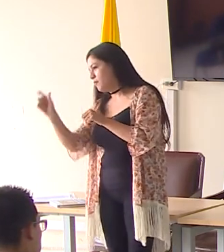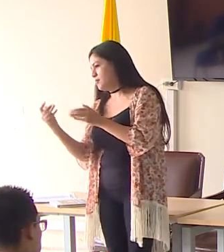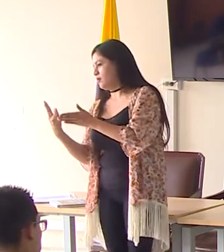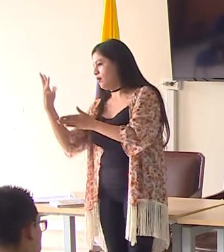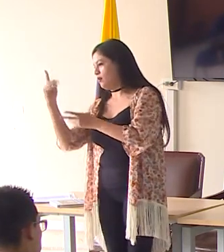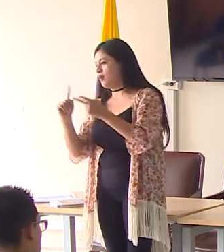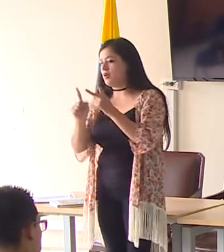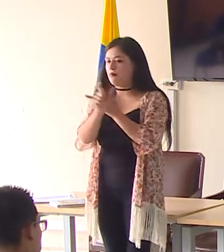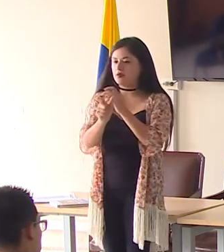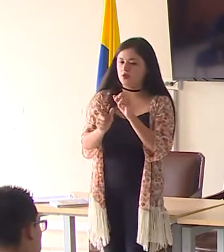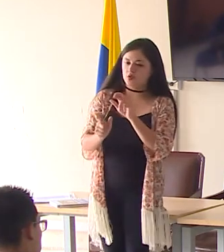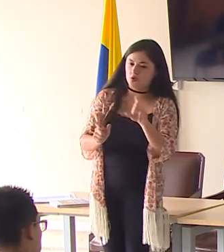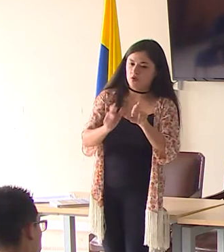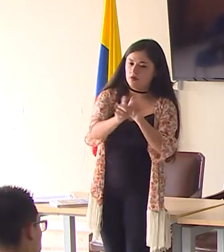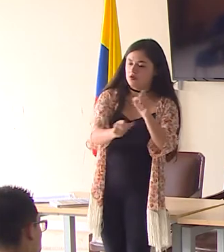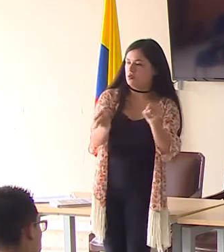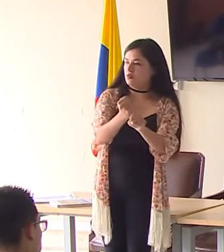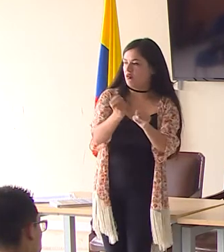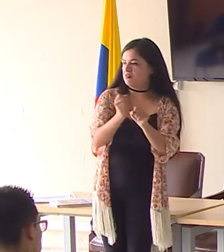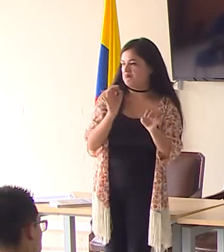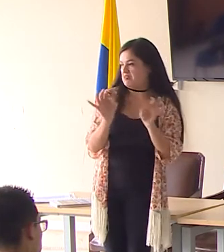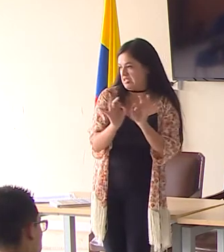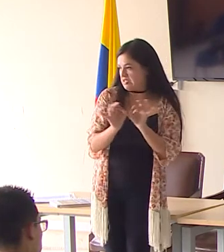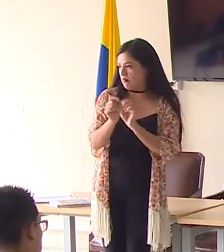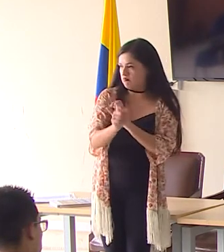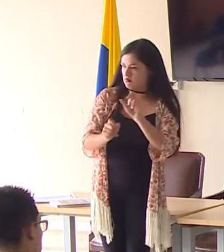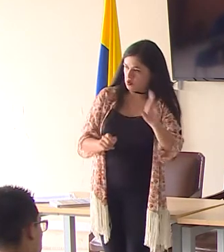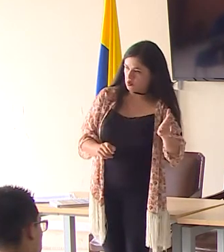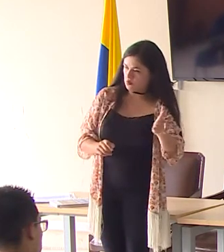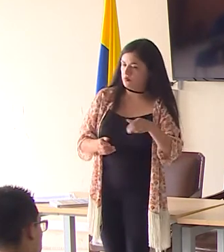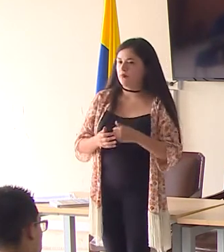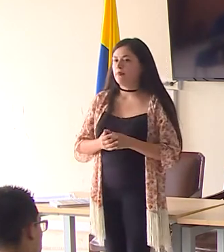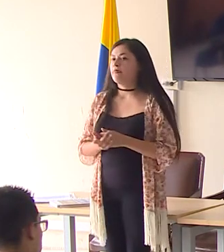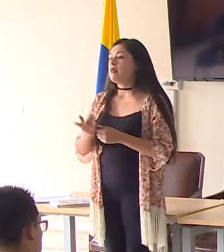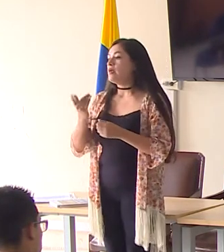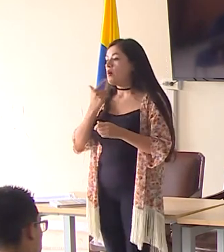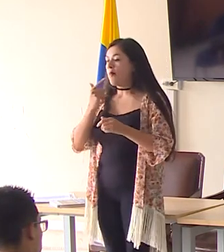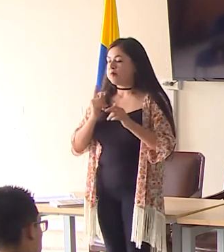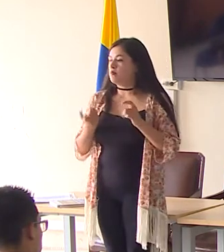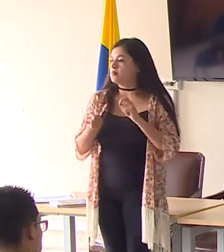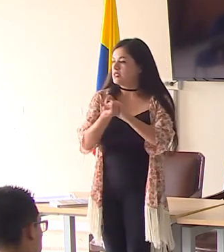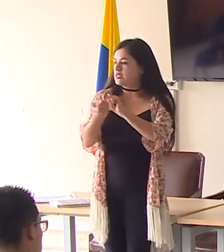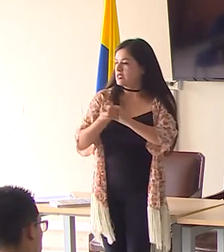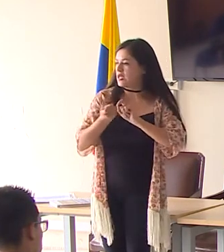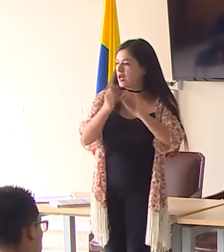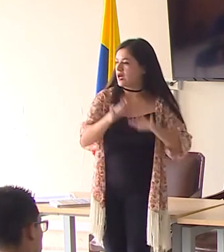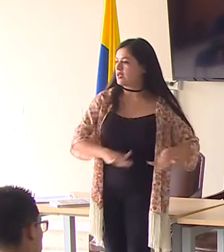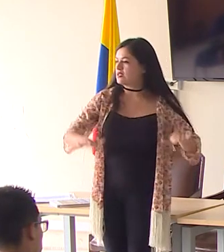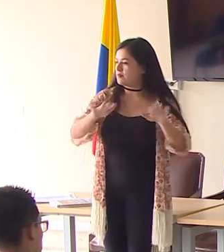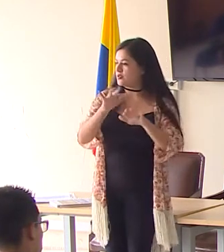clases trabajadoras hacia el sur y se empieza a ocupar la cuenca del río tunjuelo